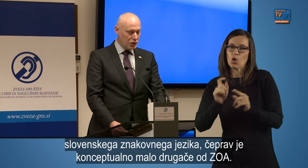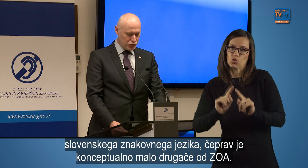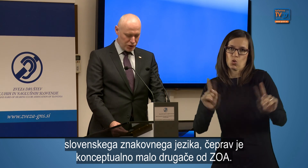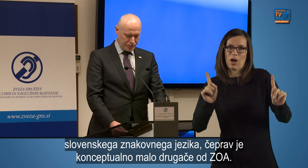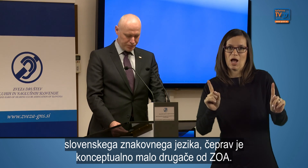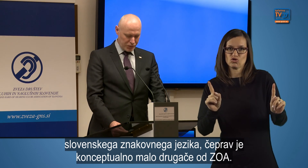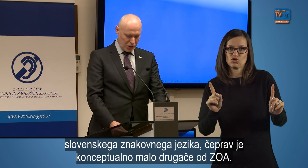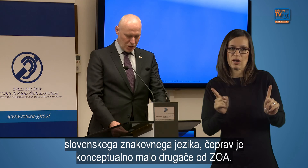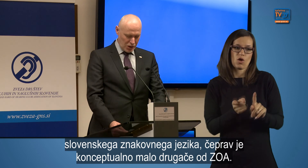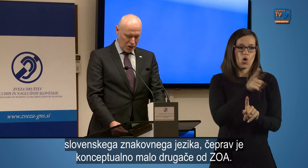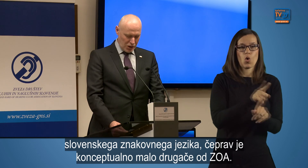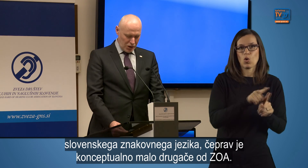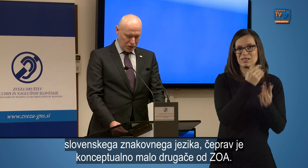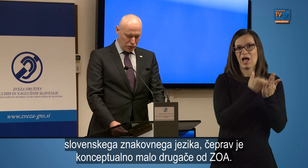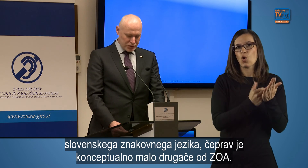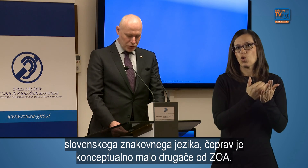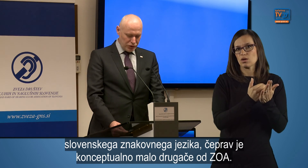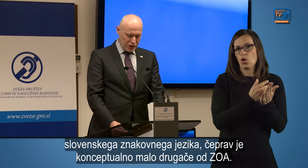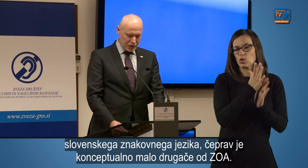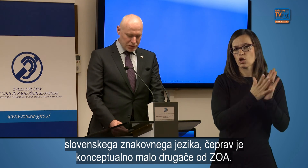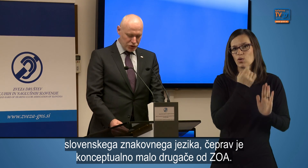kot to, kar se danes realizira.